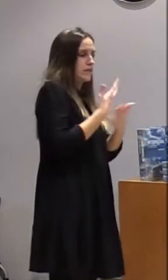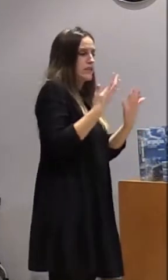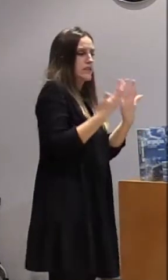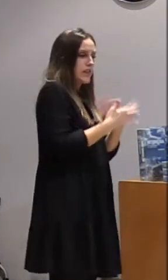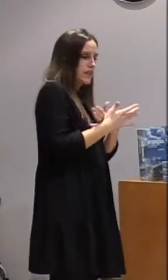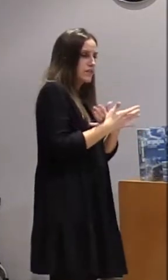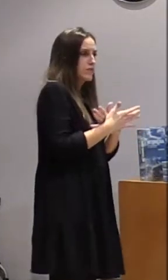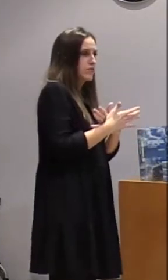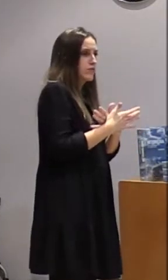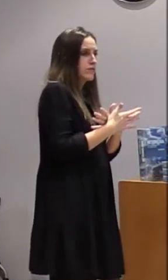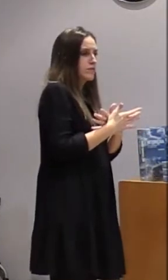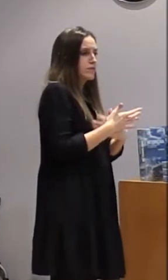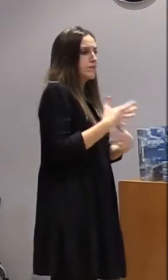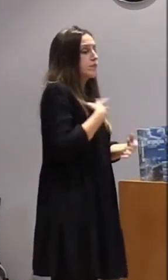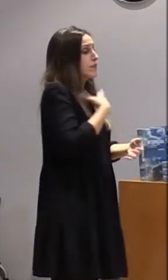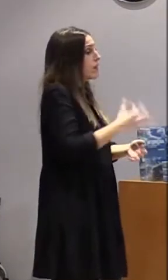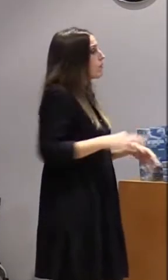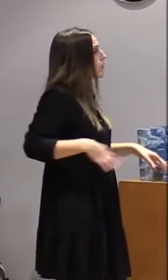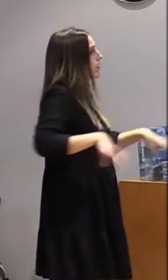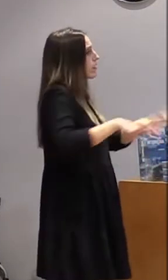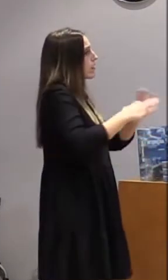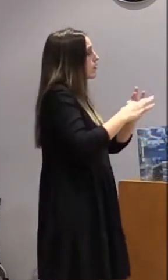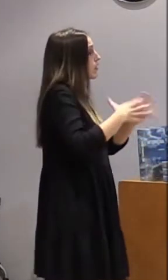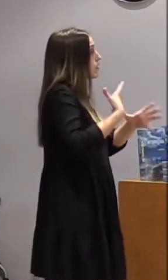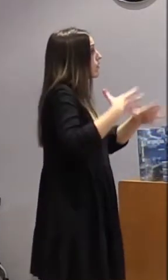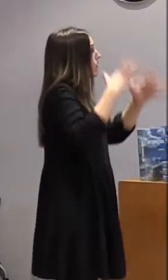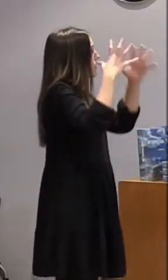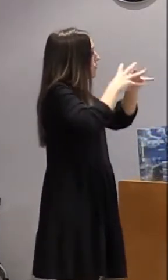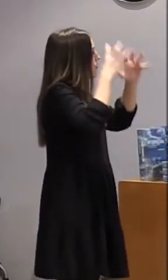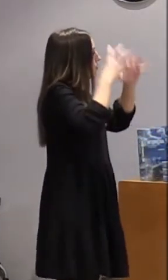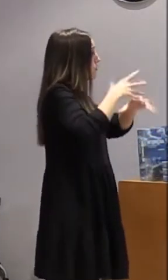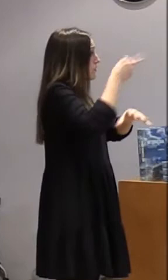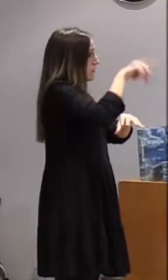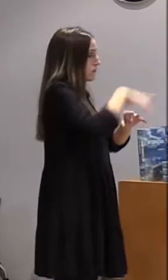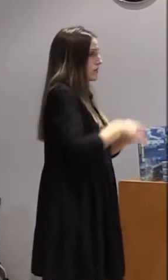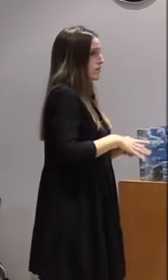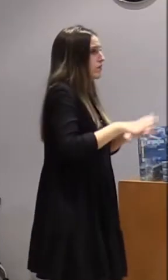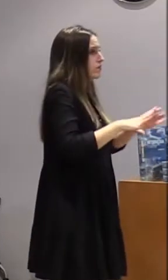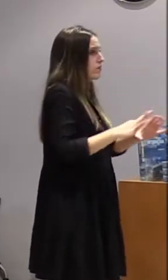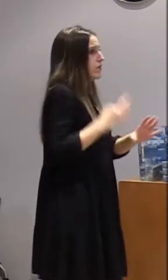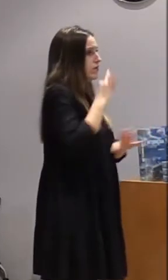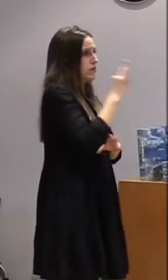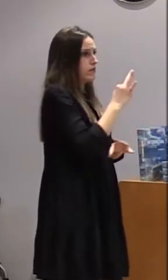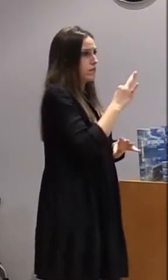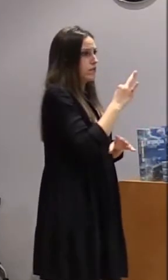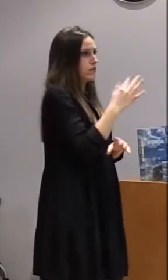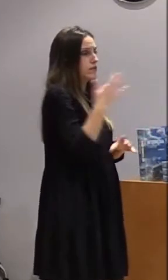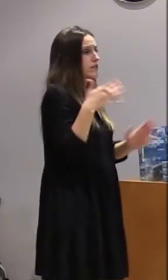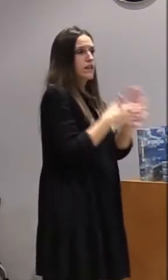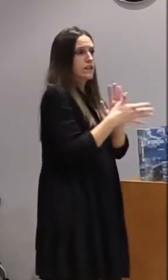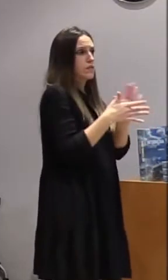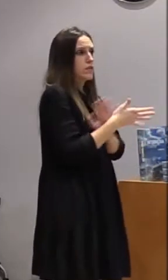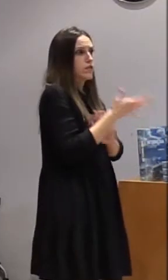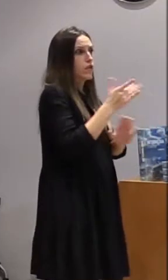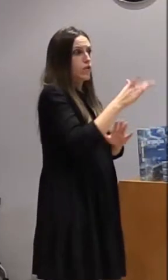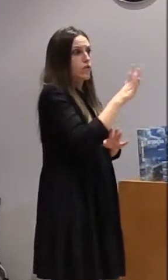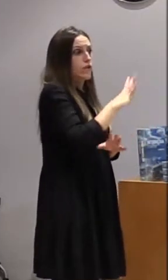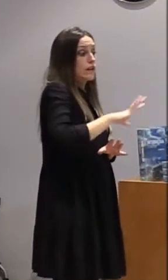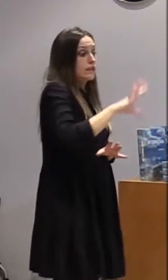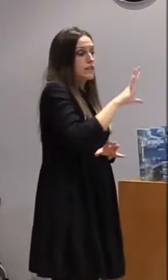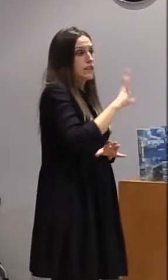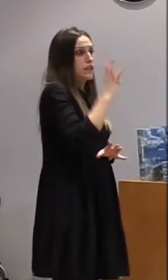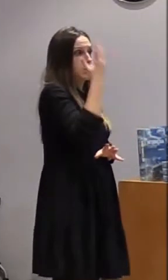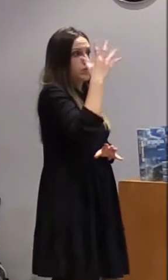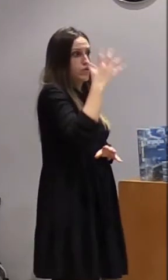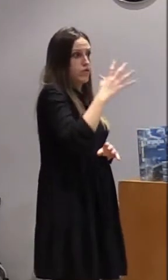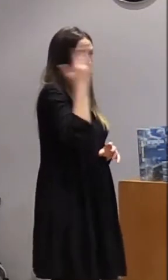en su obra, que se podía relacionar con el tema de la tormenta también, pero sobre todo lo que está describiendo es una escena meteorológica